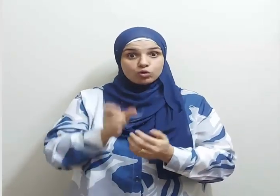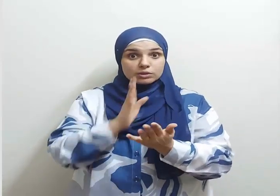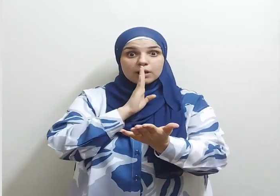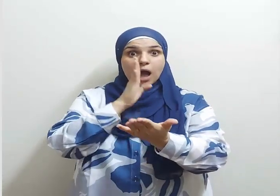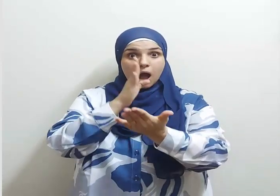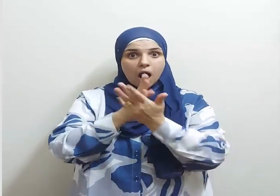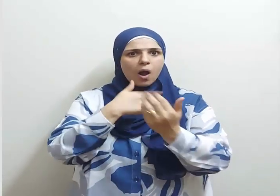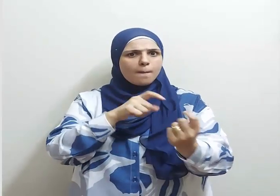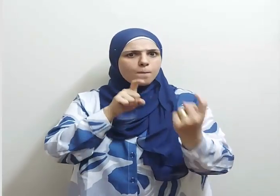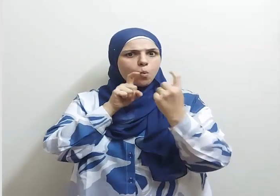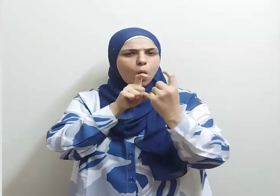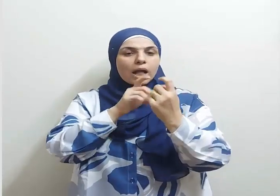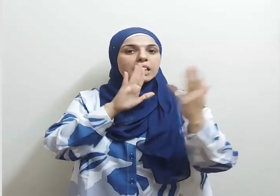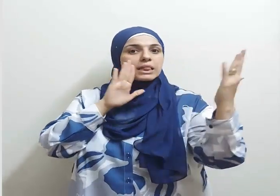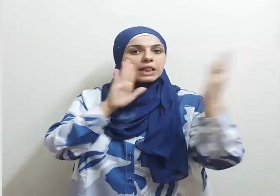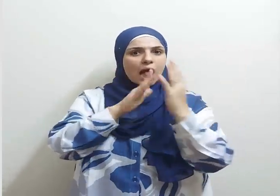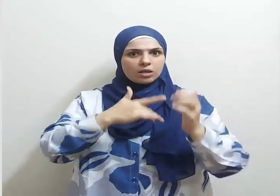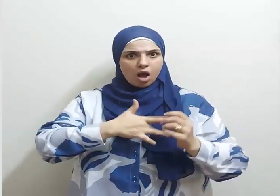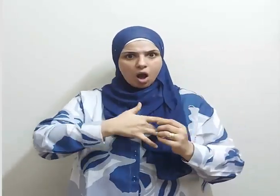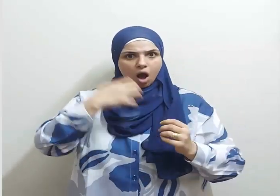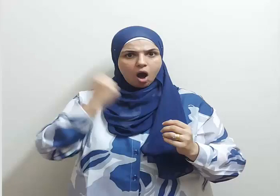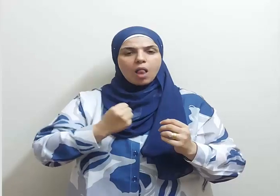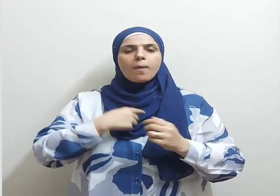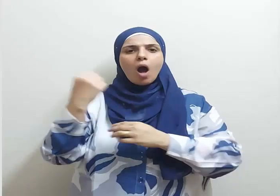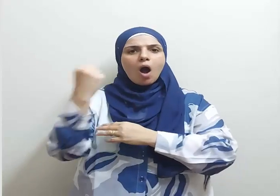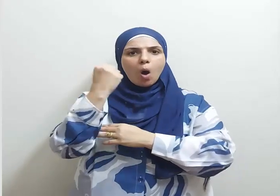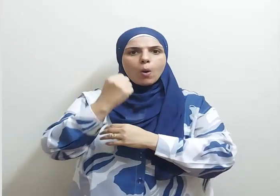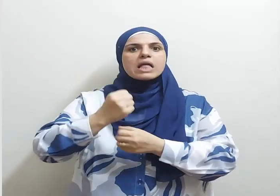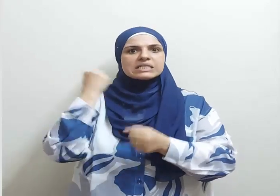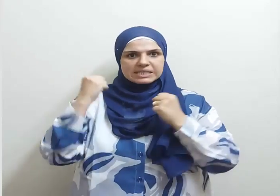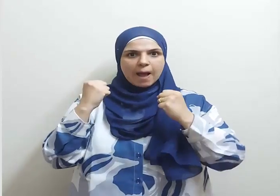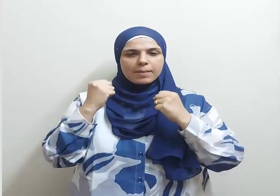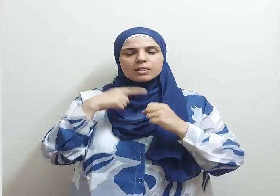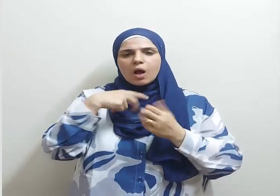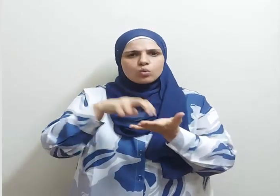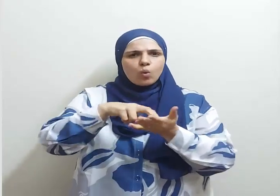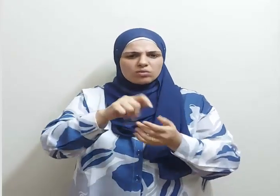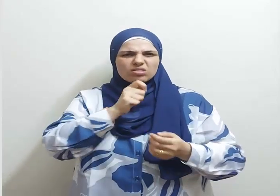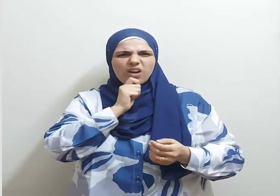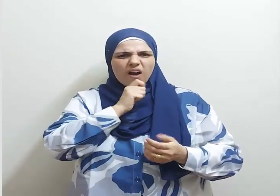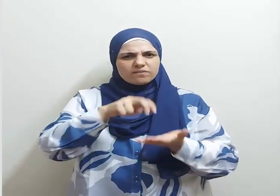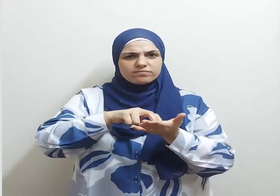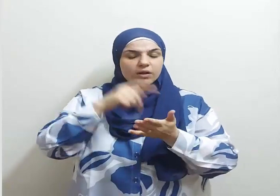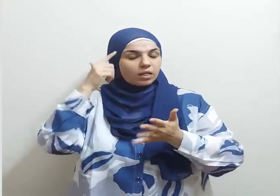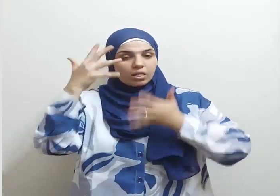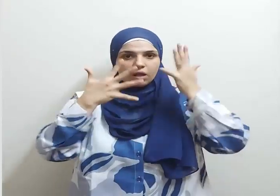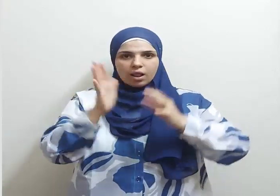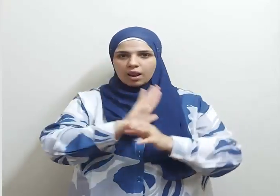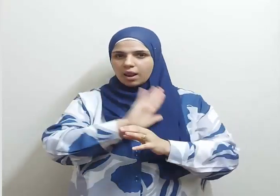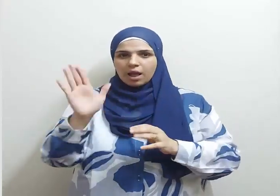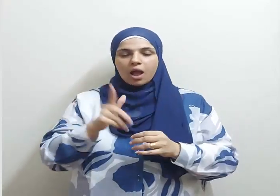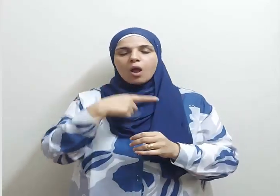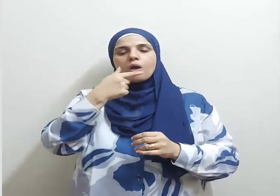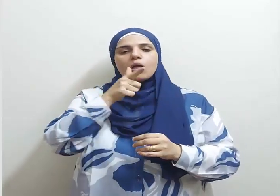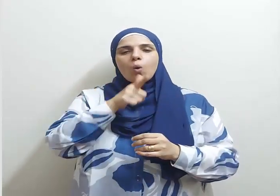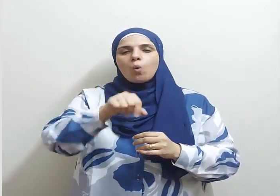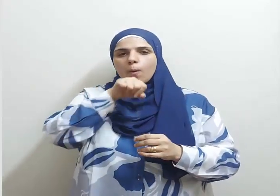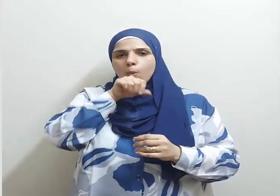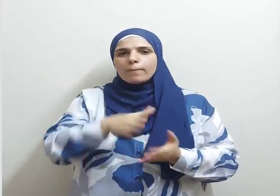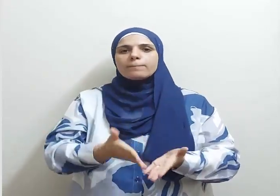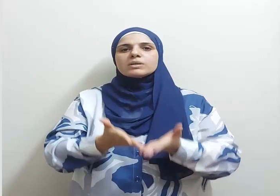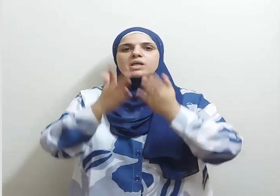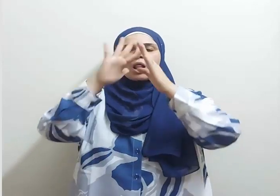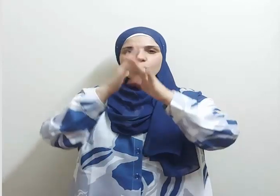يواجه التحديات بقلب قوي ثابت لا تزعزعه المحن حيث يقول نبينا صلى